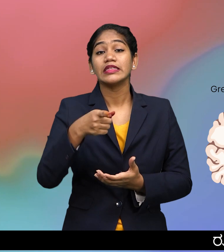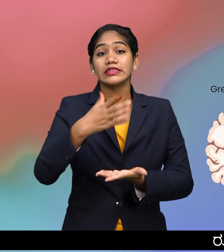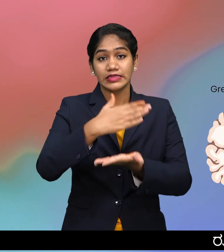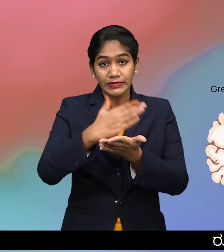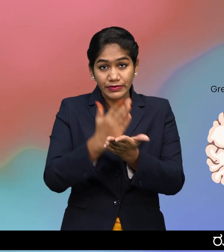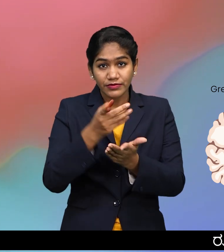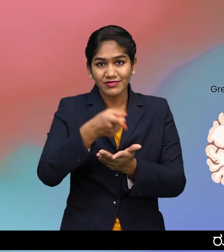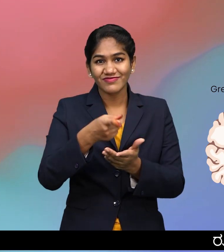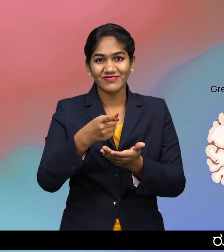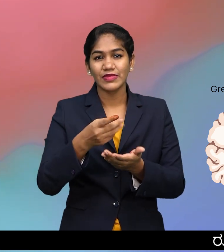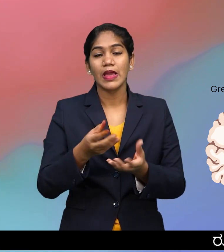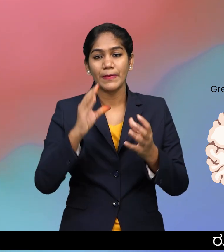ರೂಪಿಸುತ್ತವೆ.